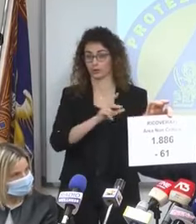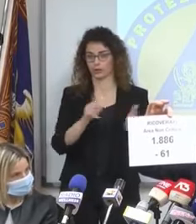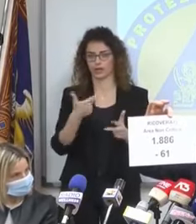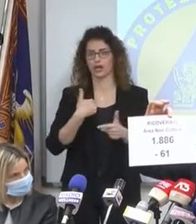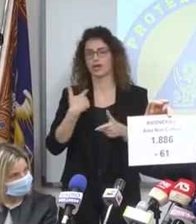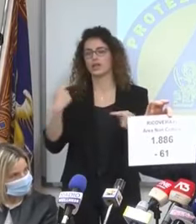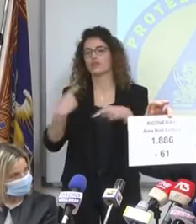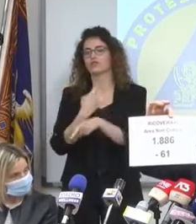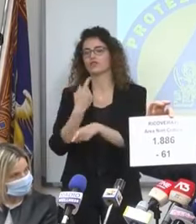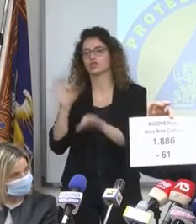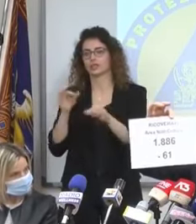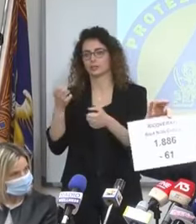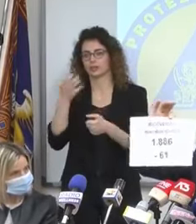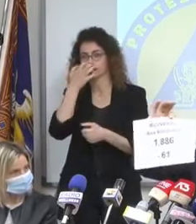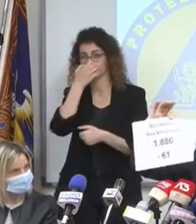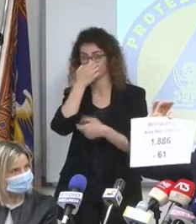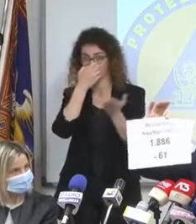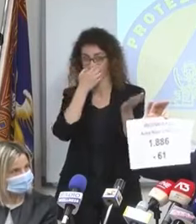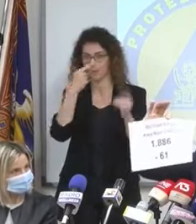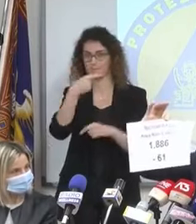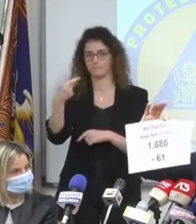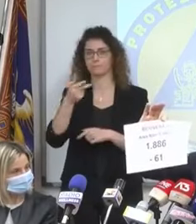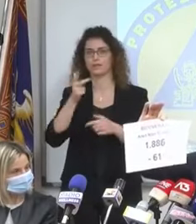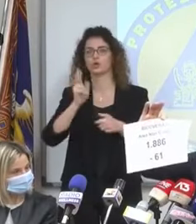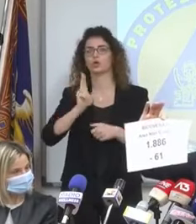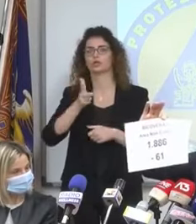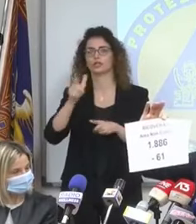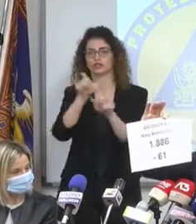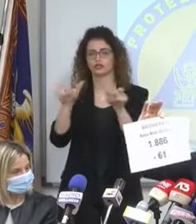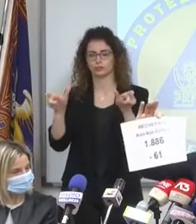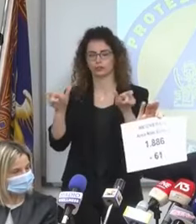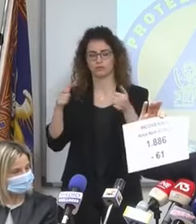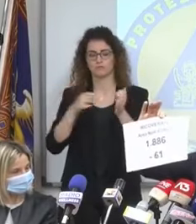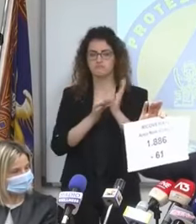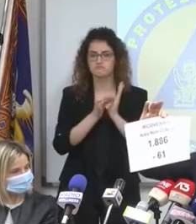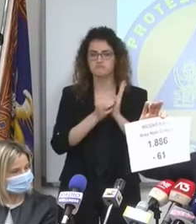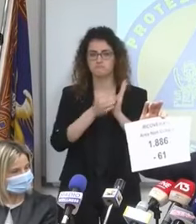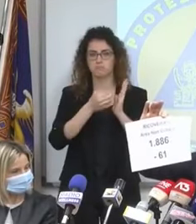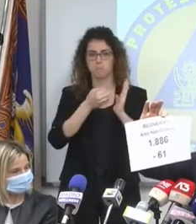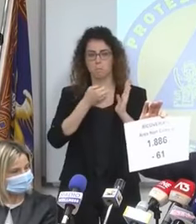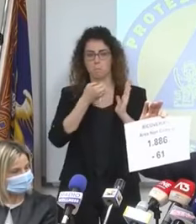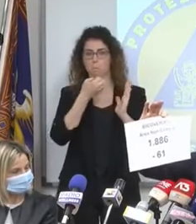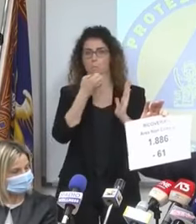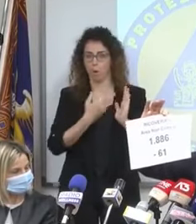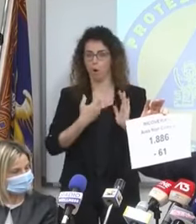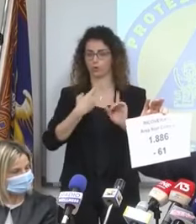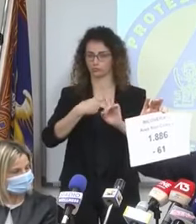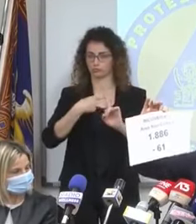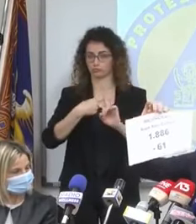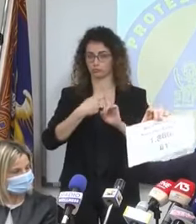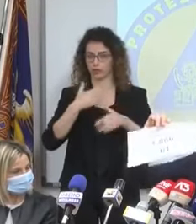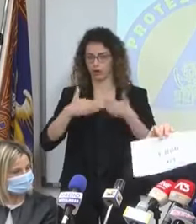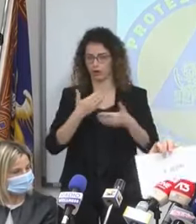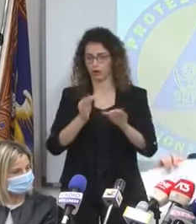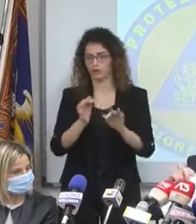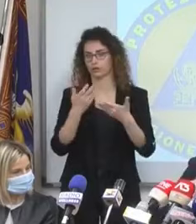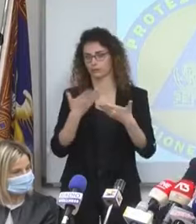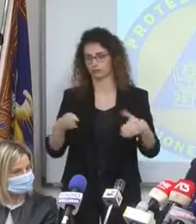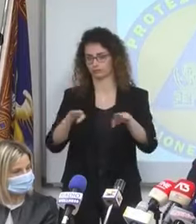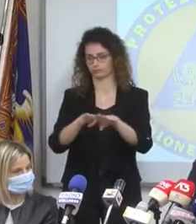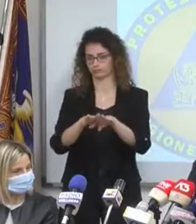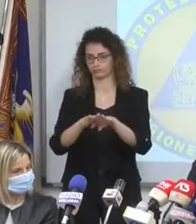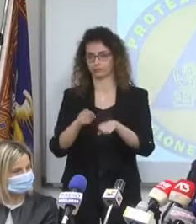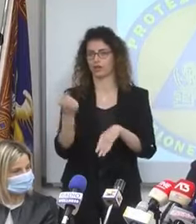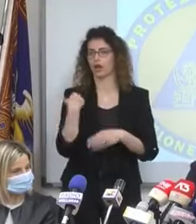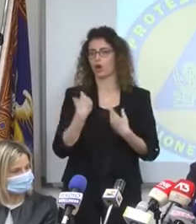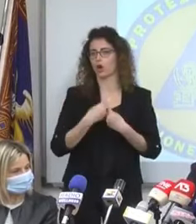terapia intensiva, meno 13. Quindi è un buon bollettino oggi, se continuasse così si va a chiudere questa partita. Prima una